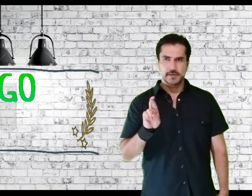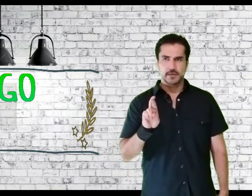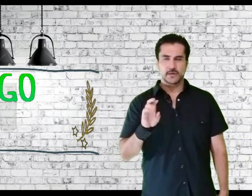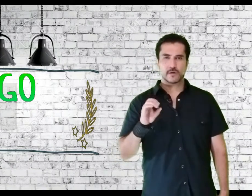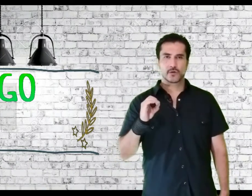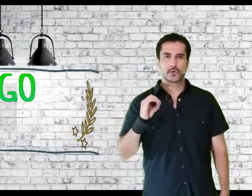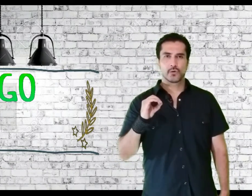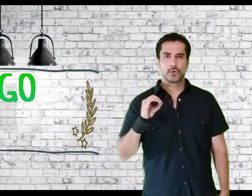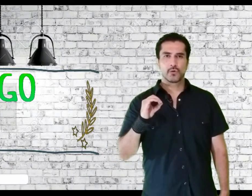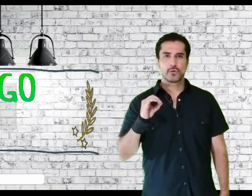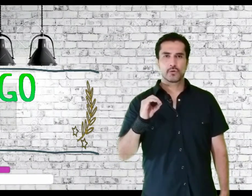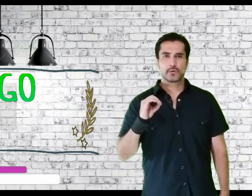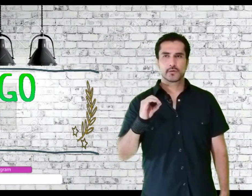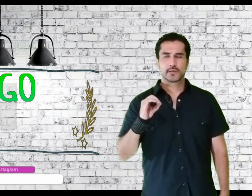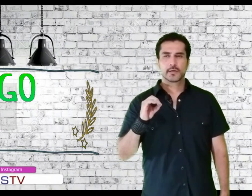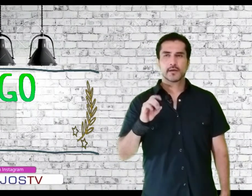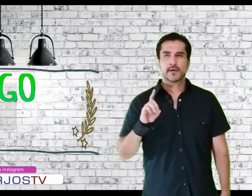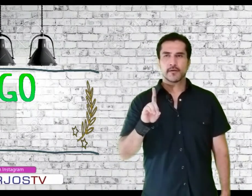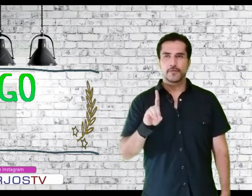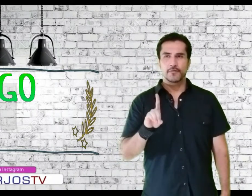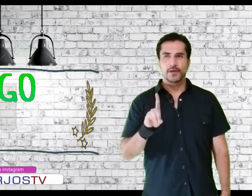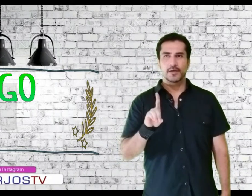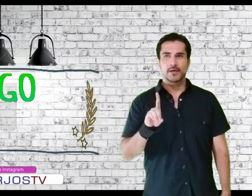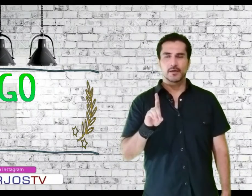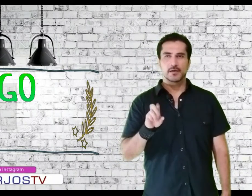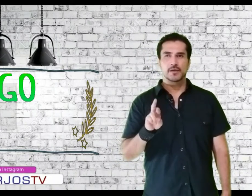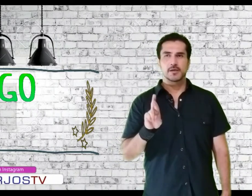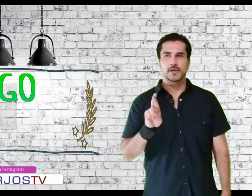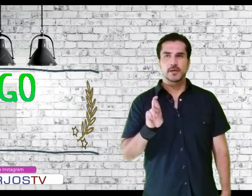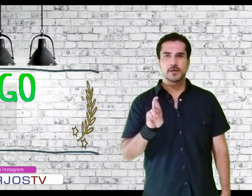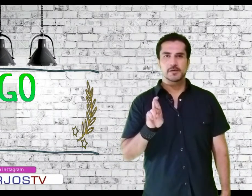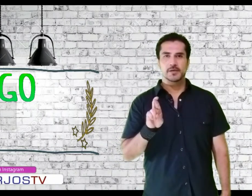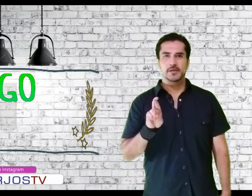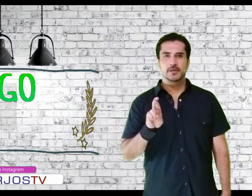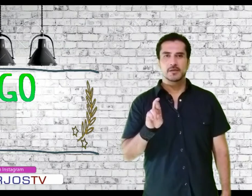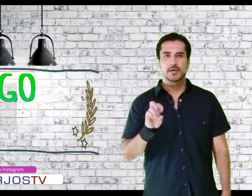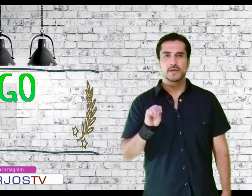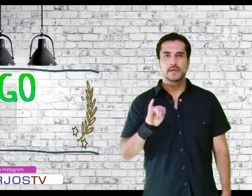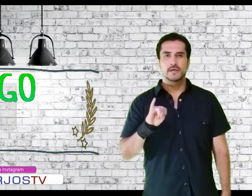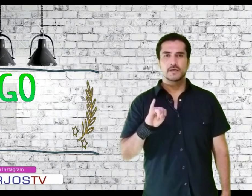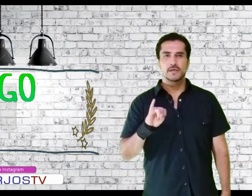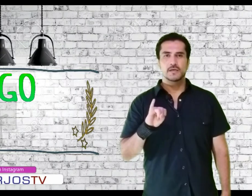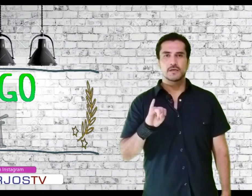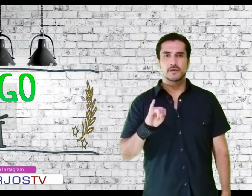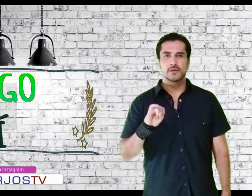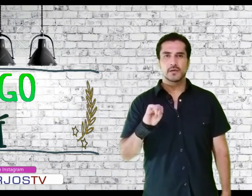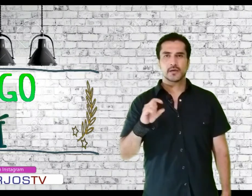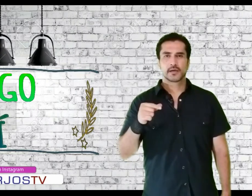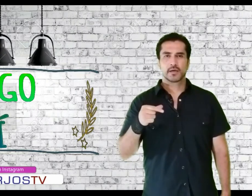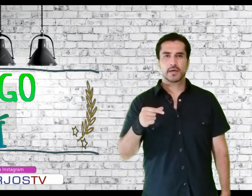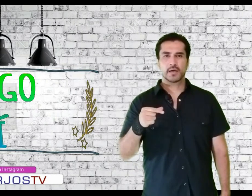R, O, D, R, I,